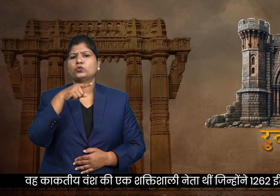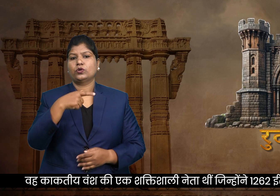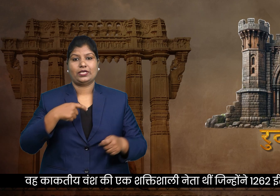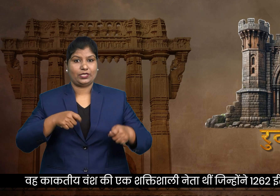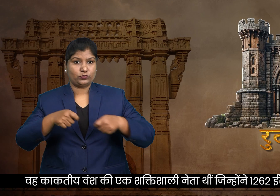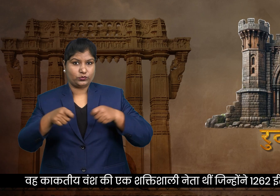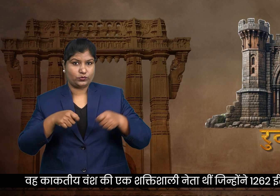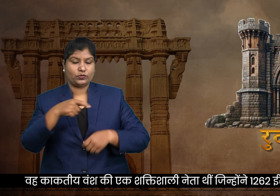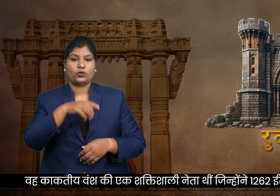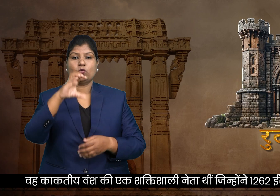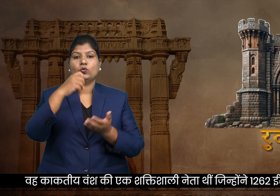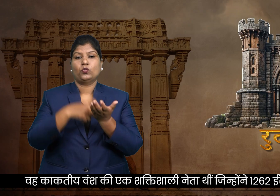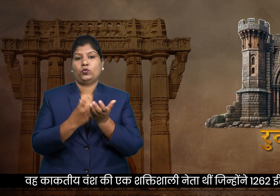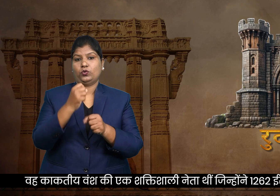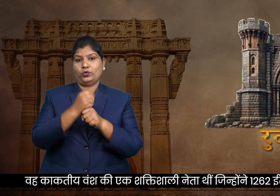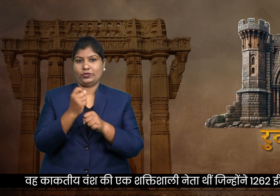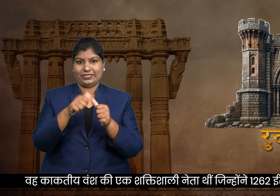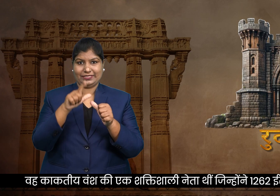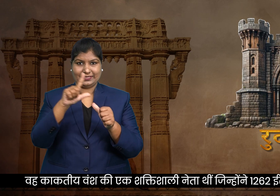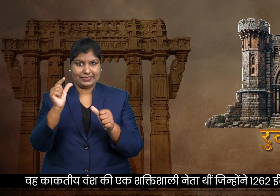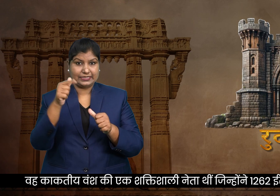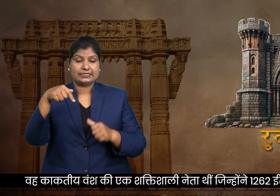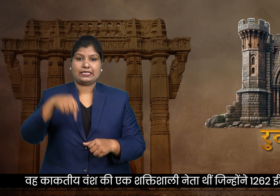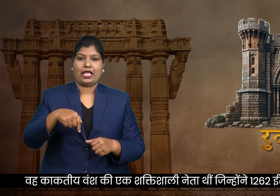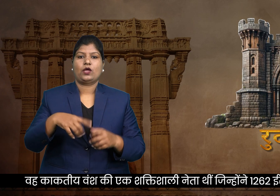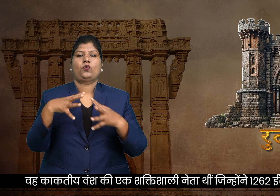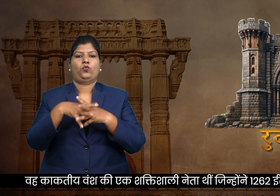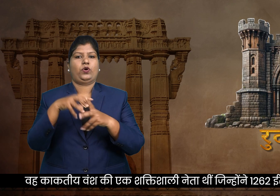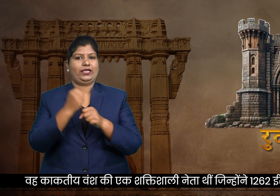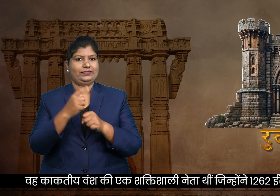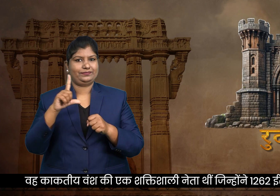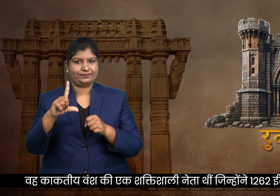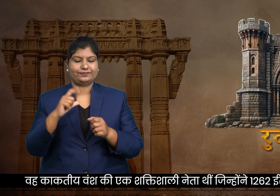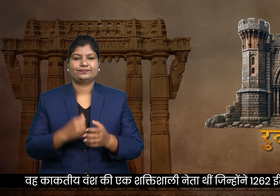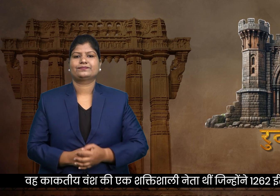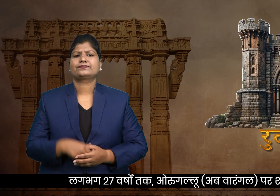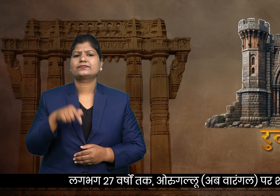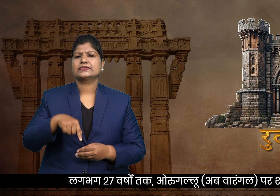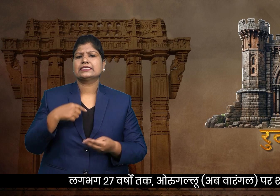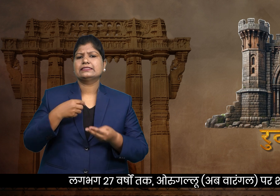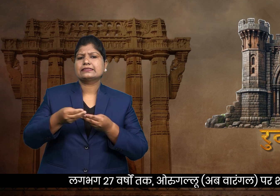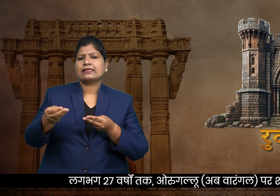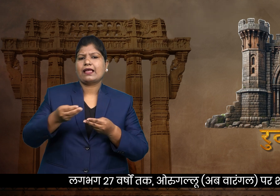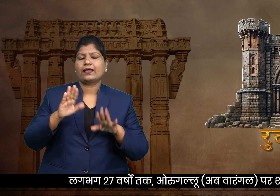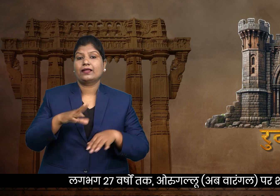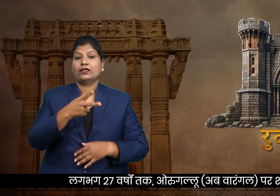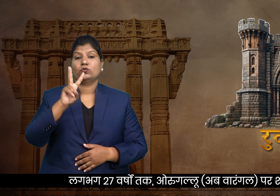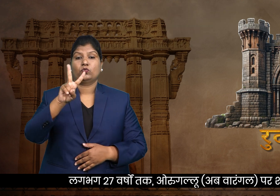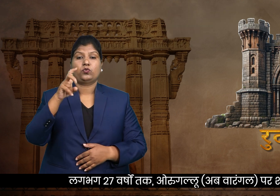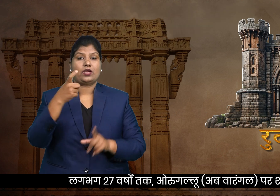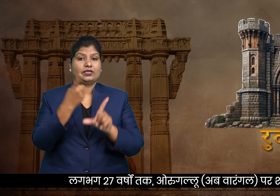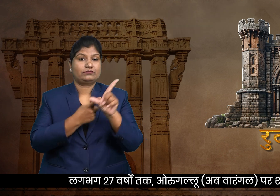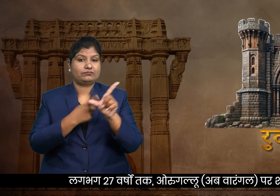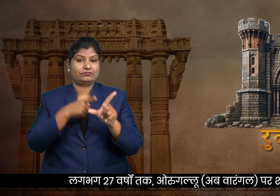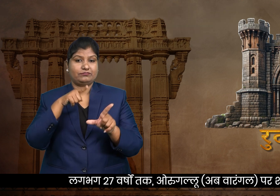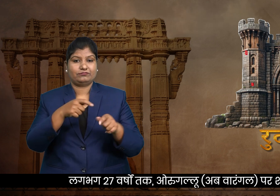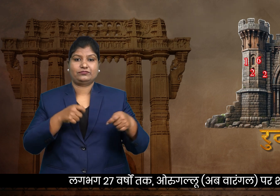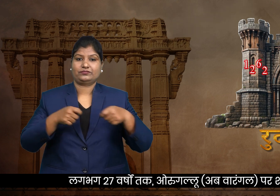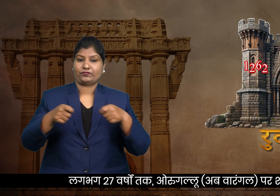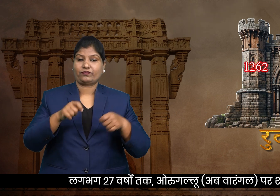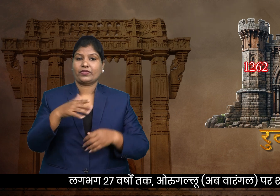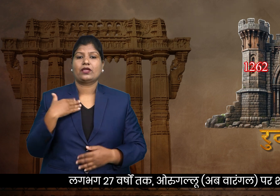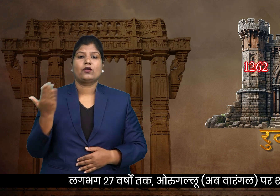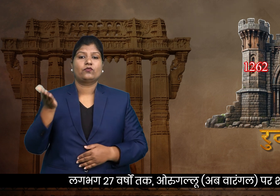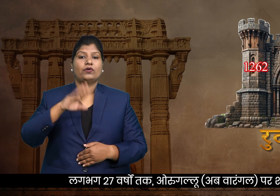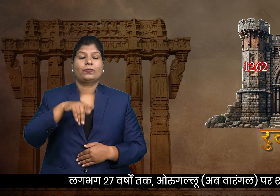जिन्होंने 1262 ईस्वी से 1289 तक लगभग 27 वर्षों तक